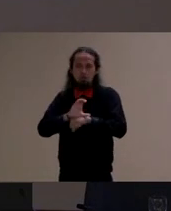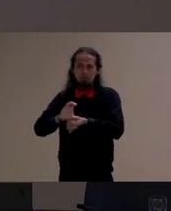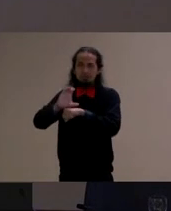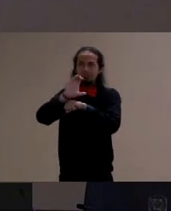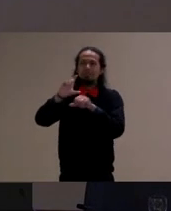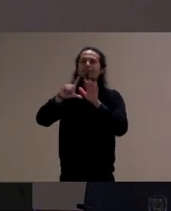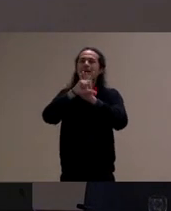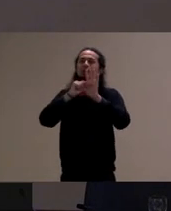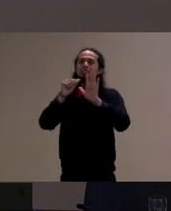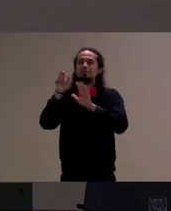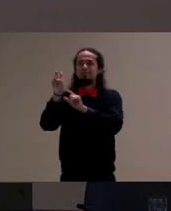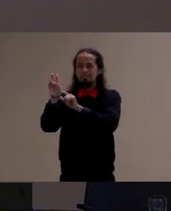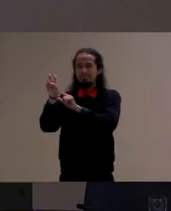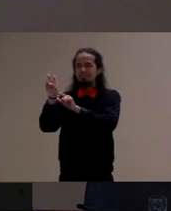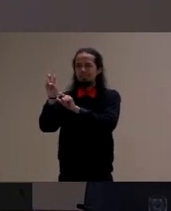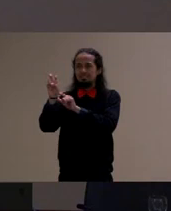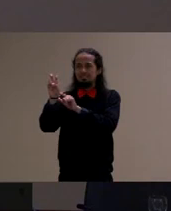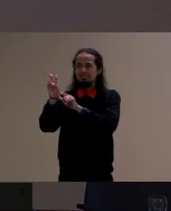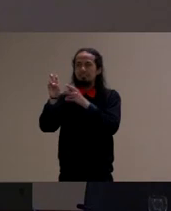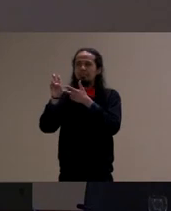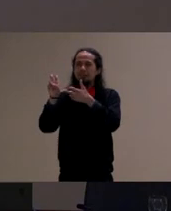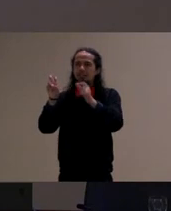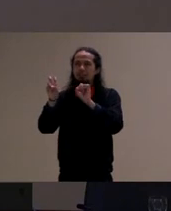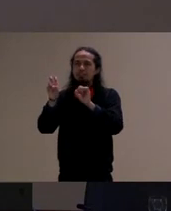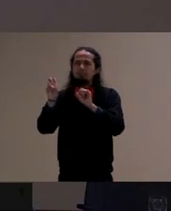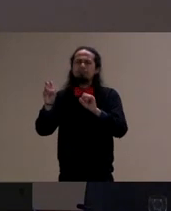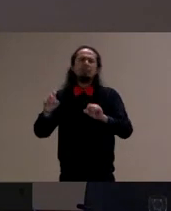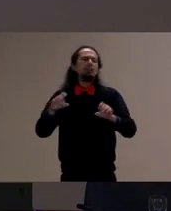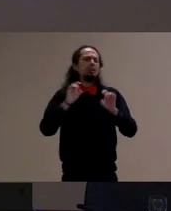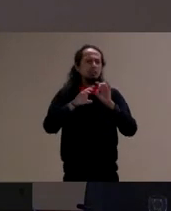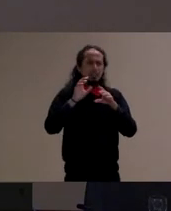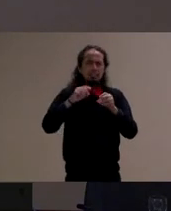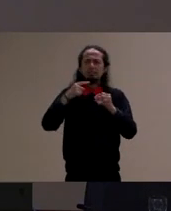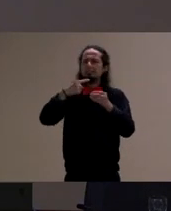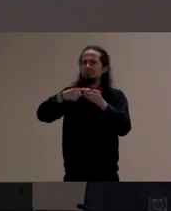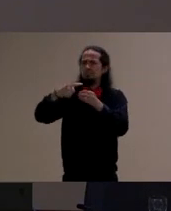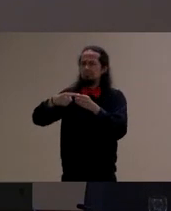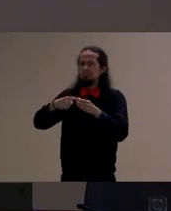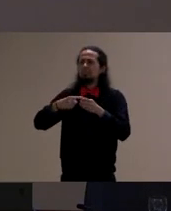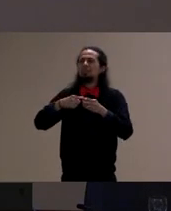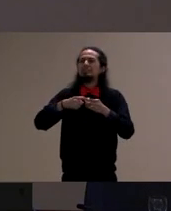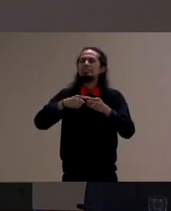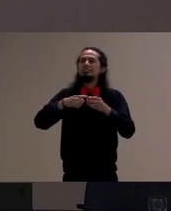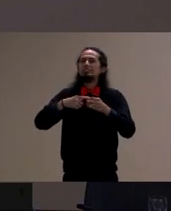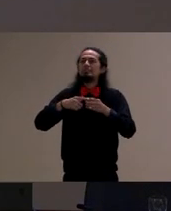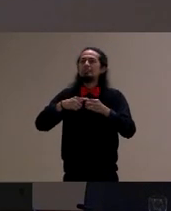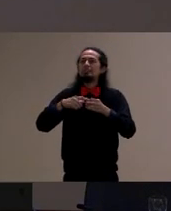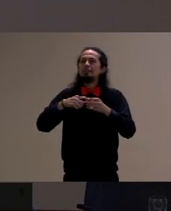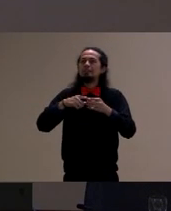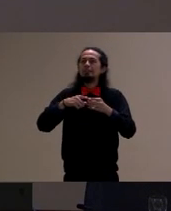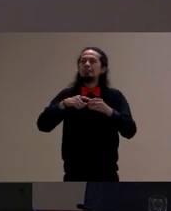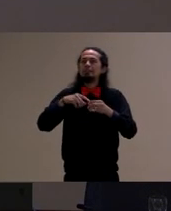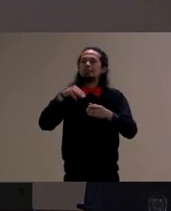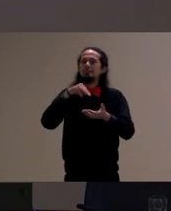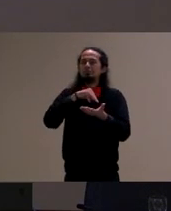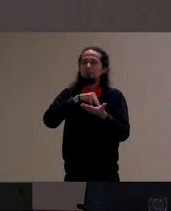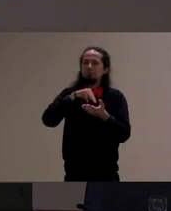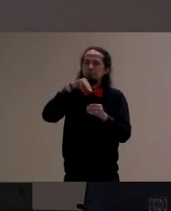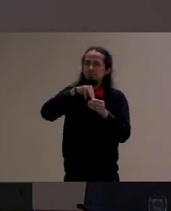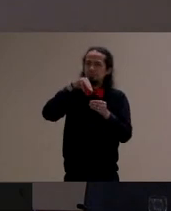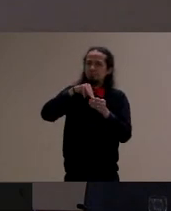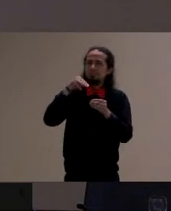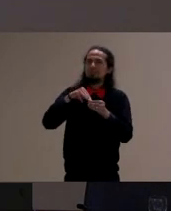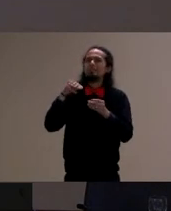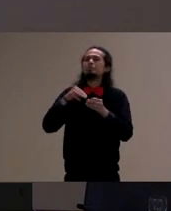municipais têm Então essa autonomia para construir e revisar os seus bom então o tempo todo né